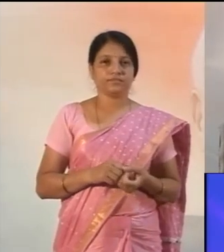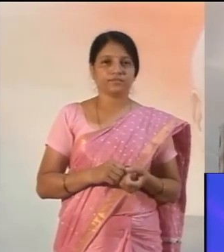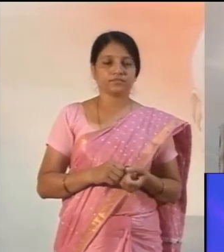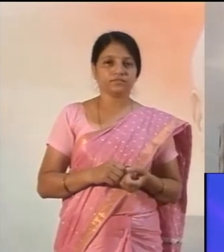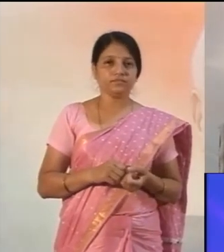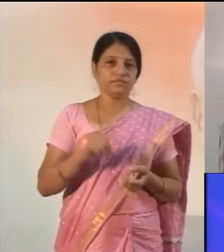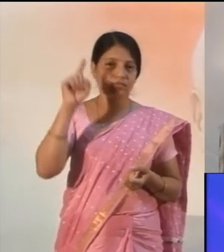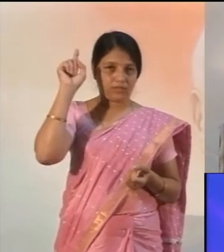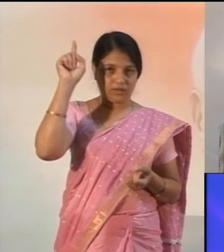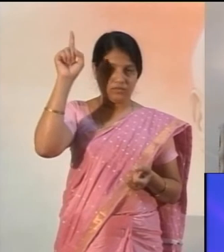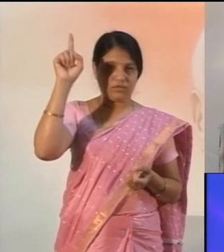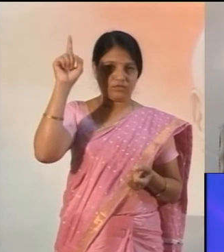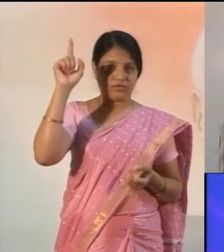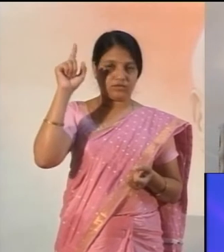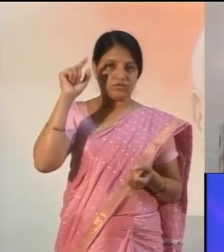भगवान को